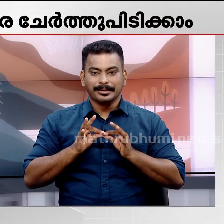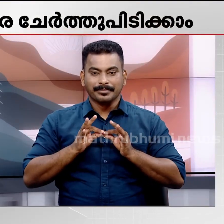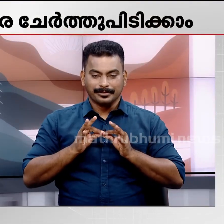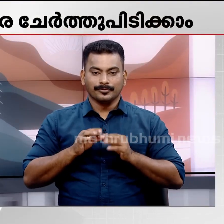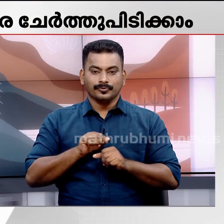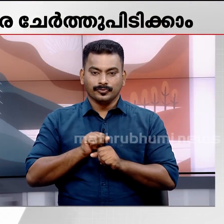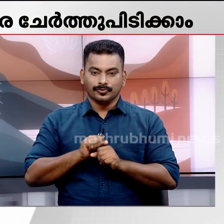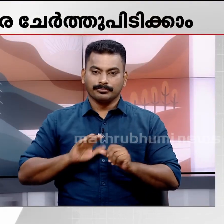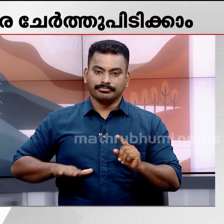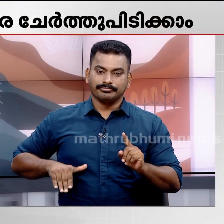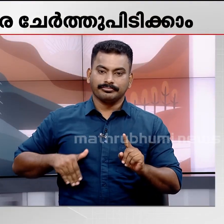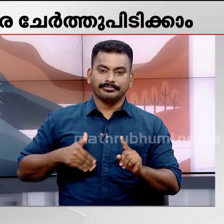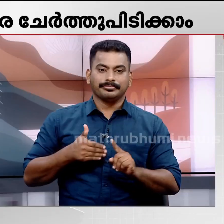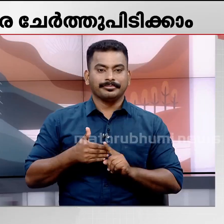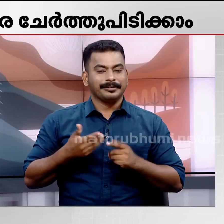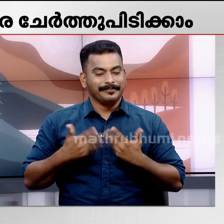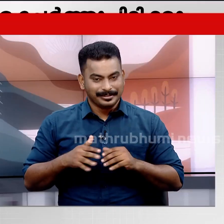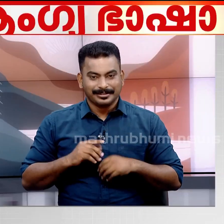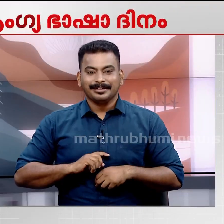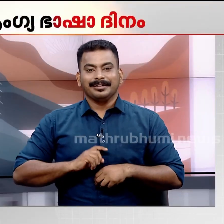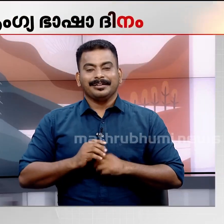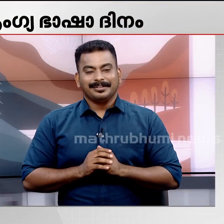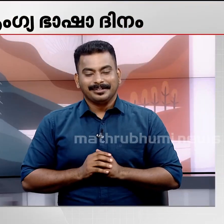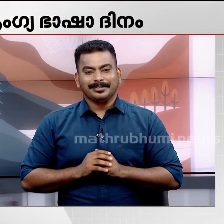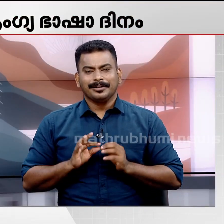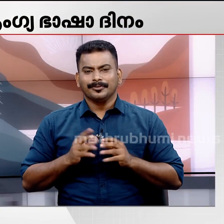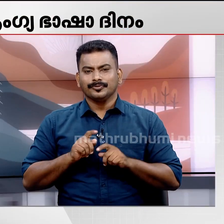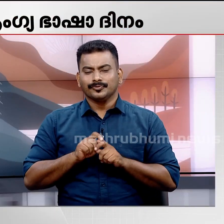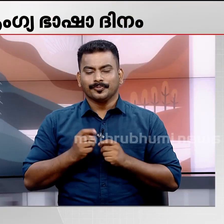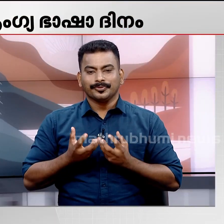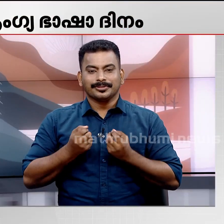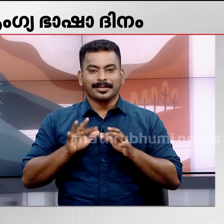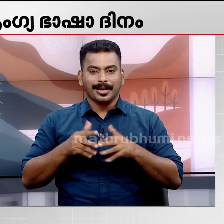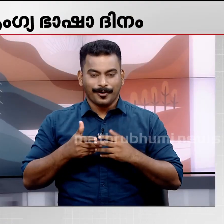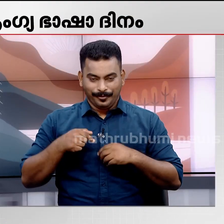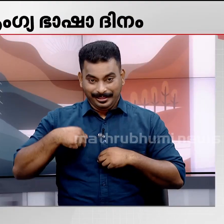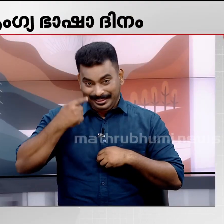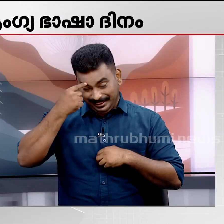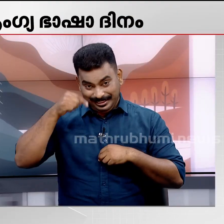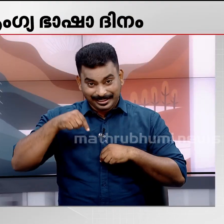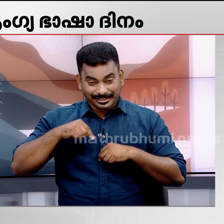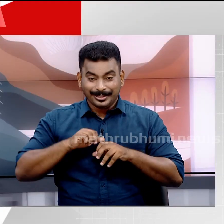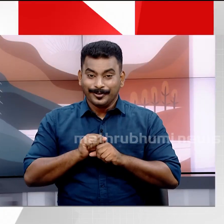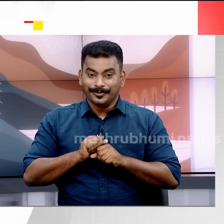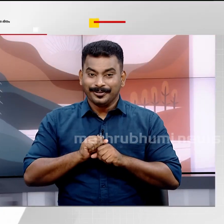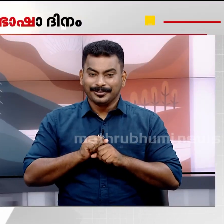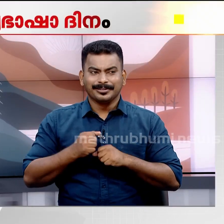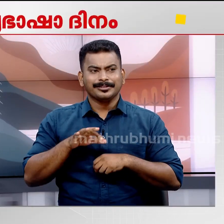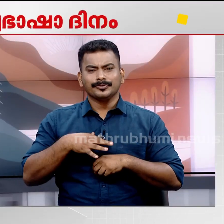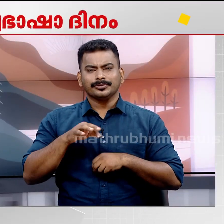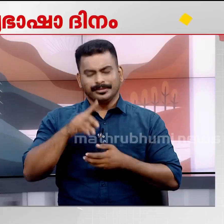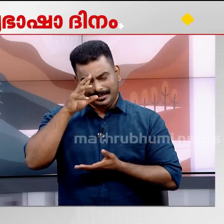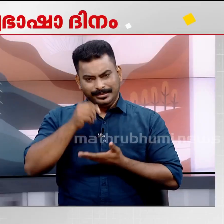അറിയിച്ചു കൊടുക്കാൻ കഴിയുന്നതിൻ്റെ ഒരു ആത്മസംതൃപ്തിയൊക്കെ ഉണ്ടല്ലോ. എങ്ങനെയാണ് വിനയൻ ഈ ദിവസം ഈ പ്രൊഫഷൻ തിരഞ്ഞെടുക്കാനെടുത്ത ആ